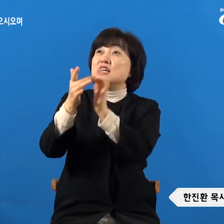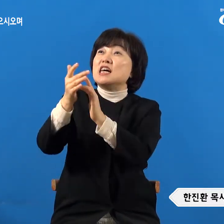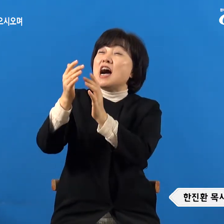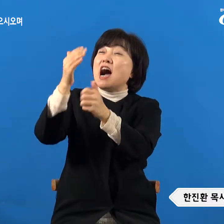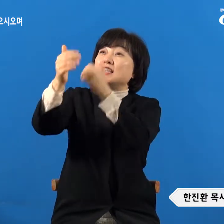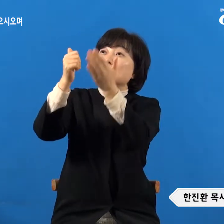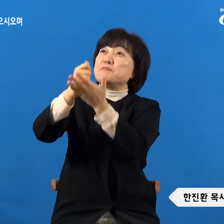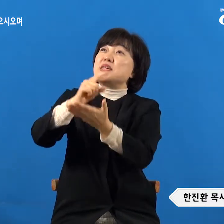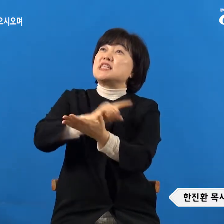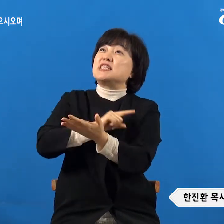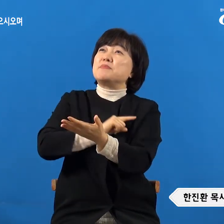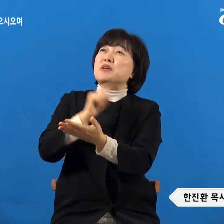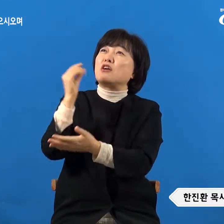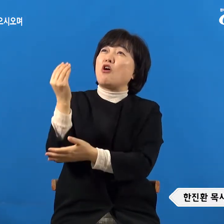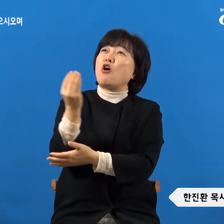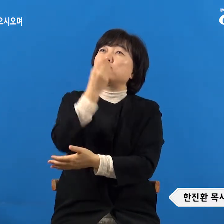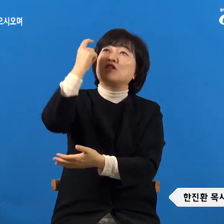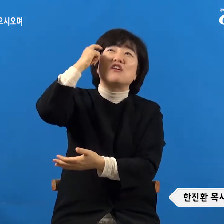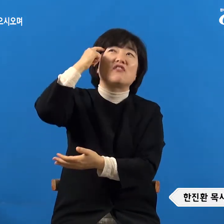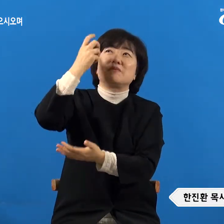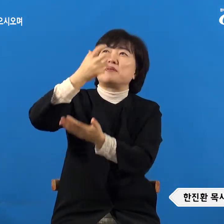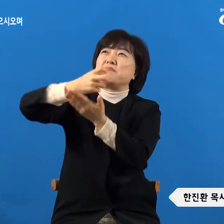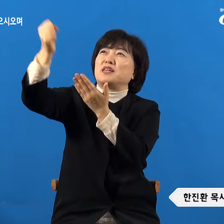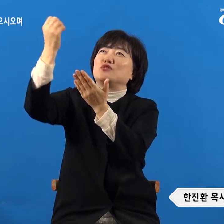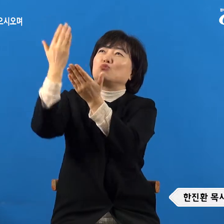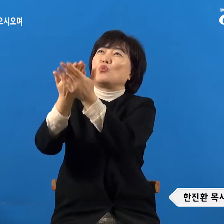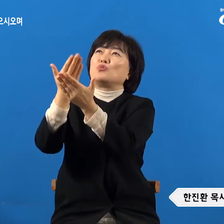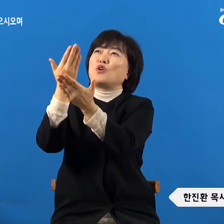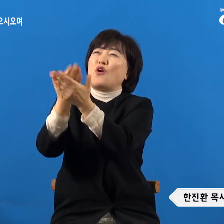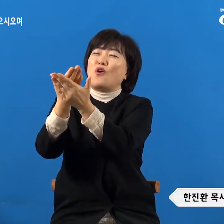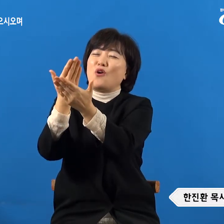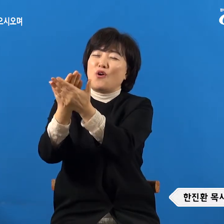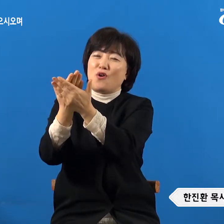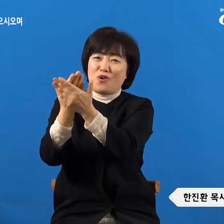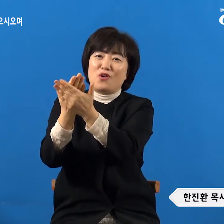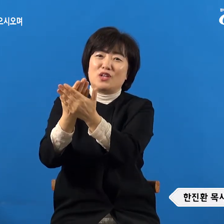이 기도를 제일 먼저 예수님께서 가르치신 것이죠.